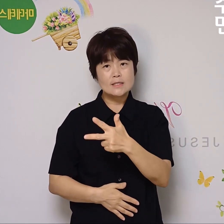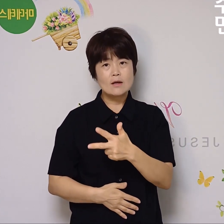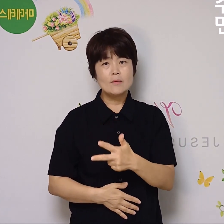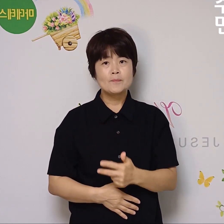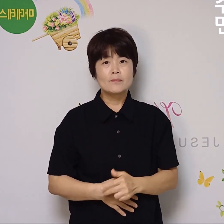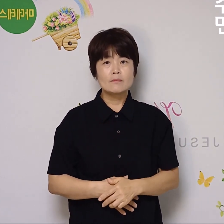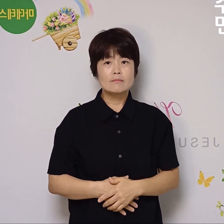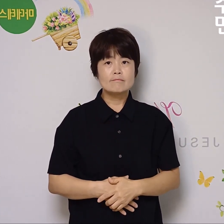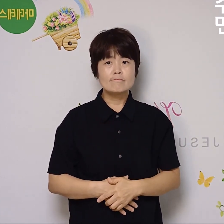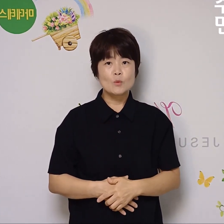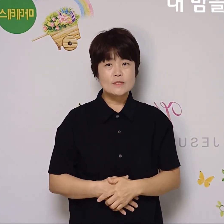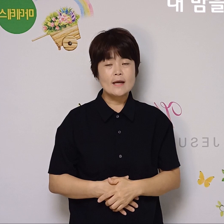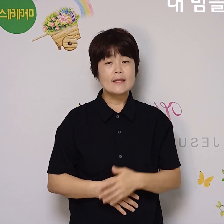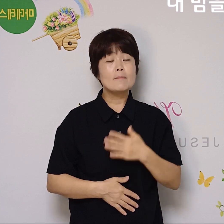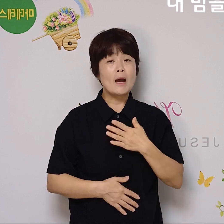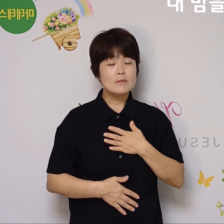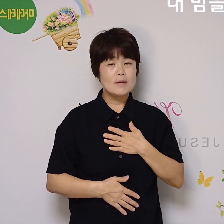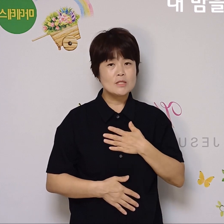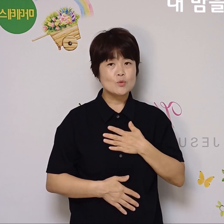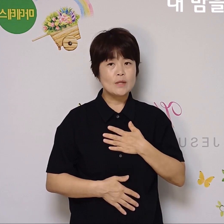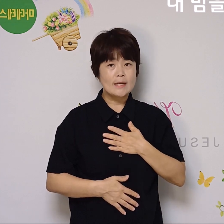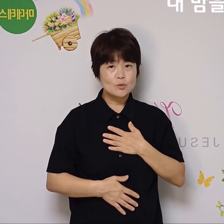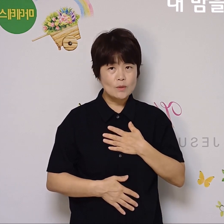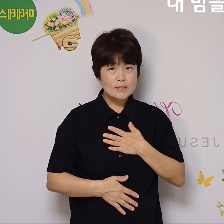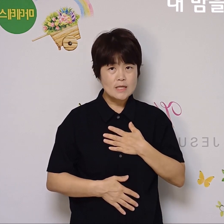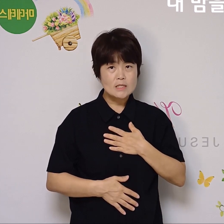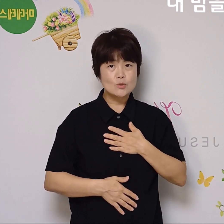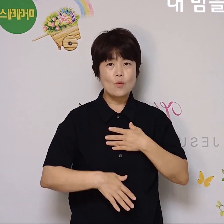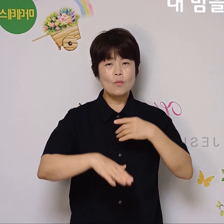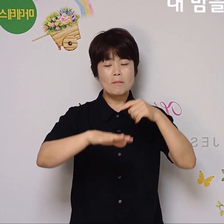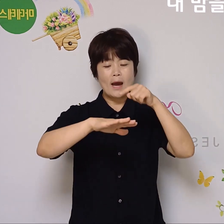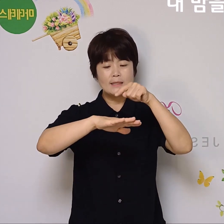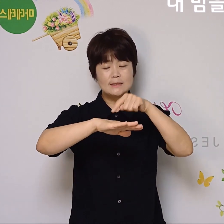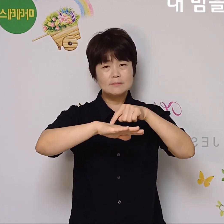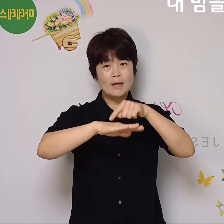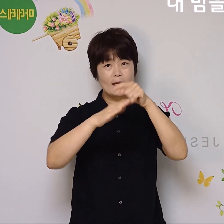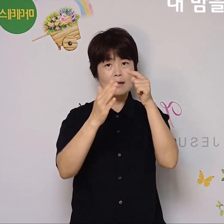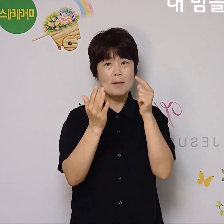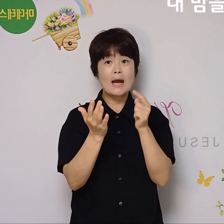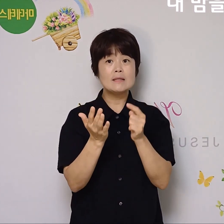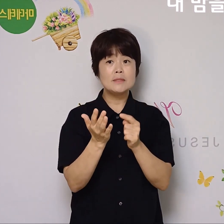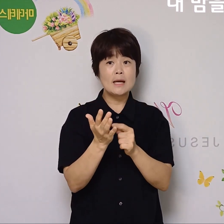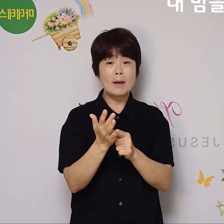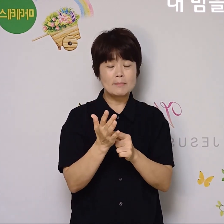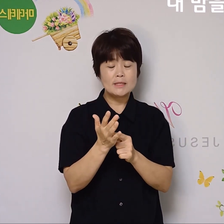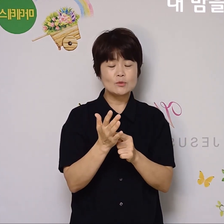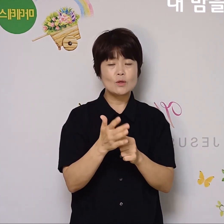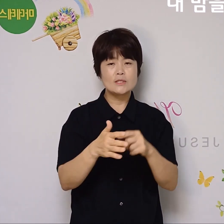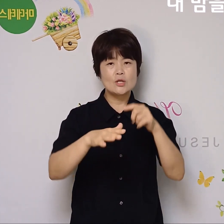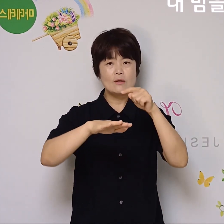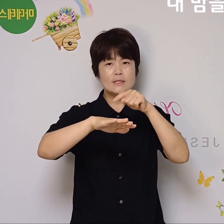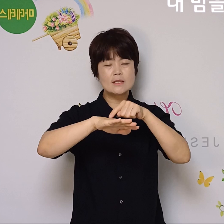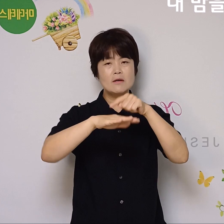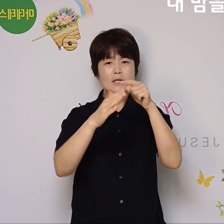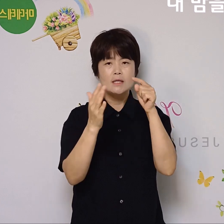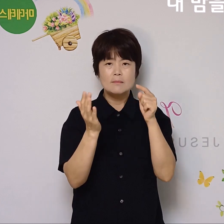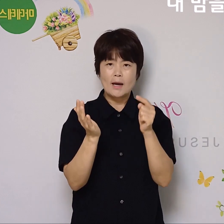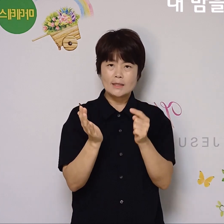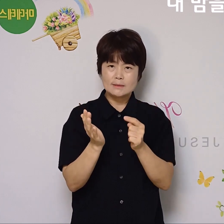그래서 오사 내 마음을 만지고 나를 똑같이 하시고 아까 마음이나 맘이나 똑같죠? 그래서